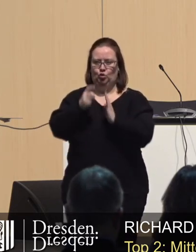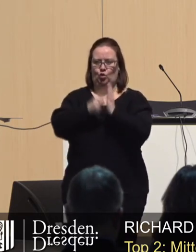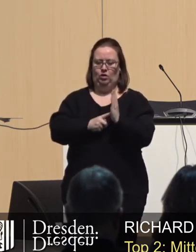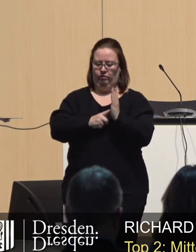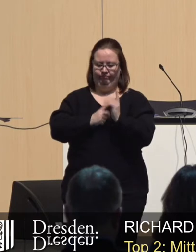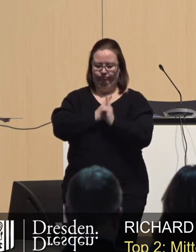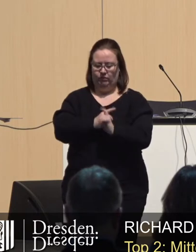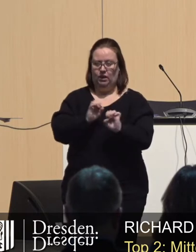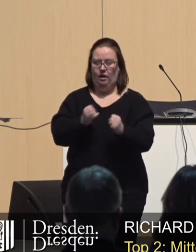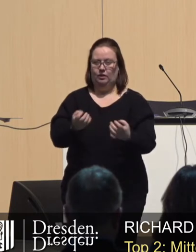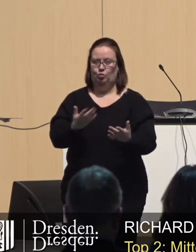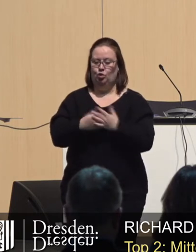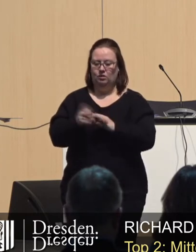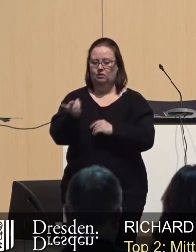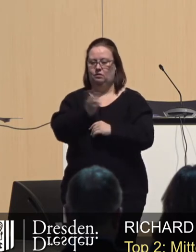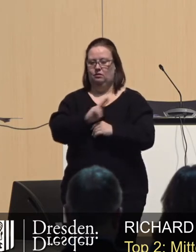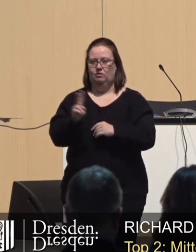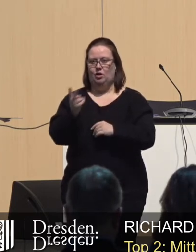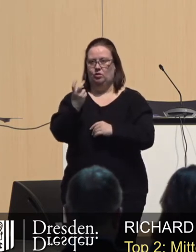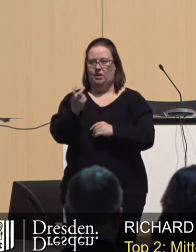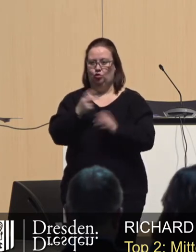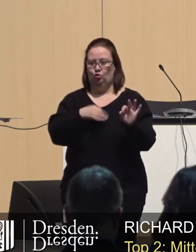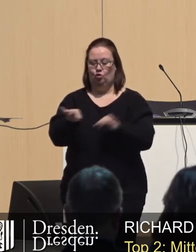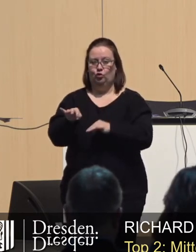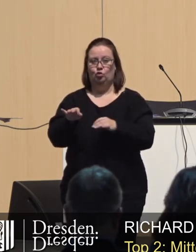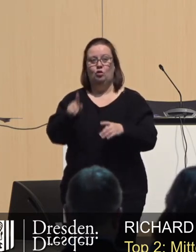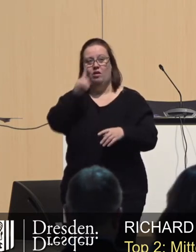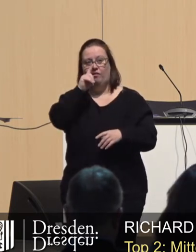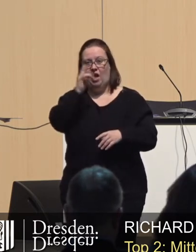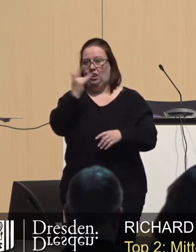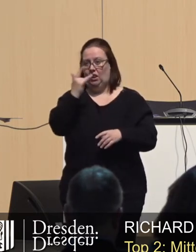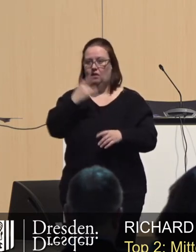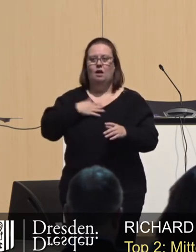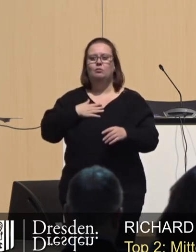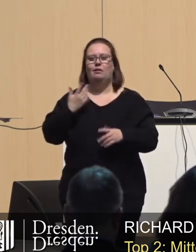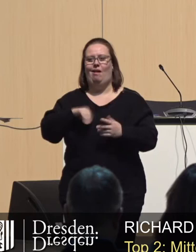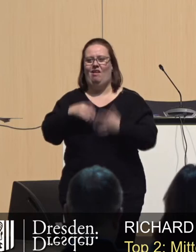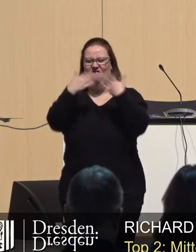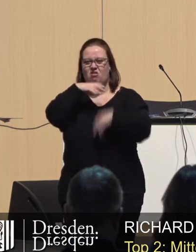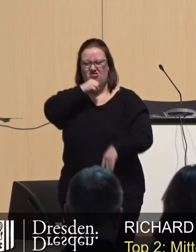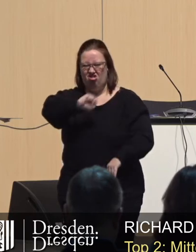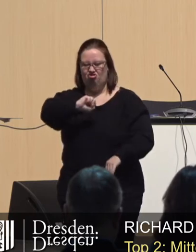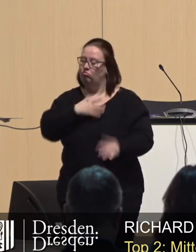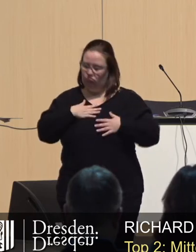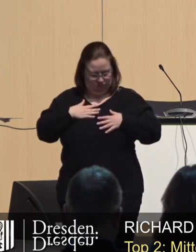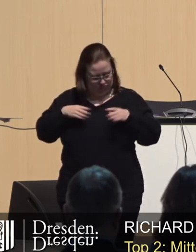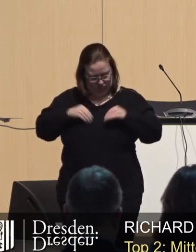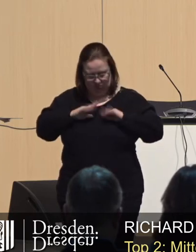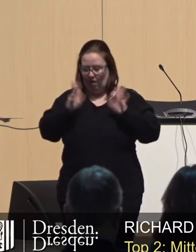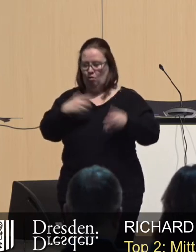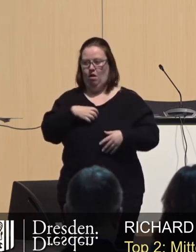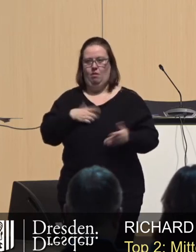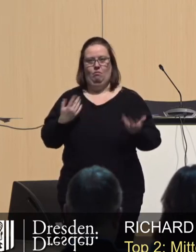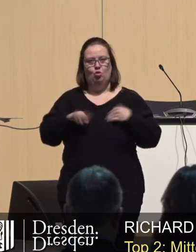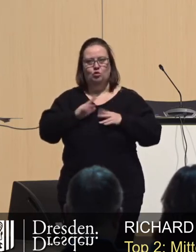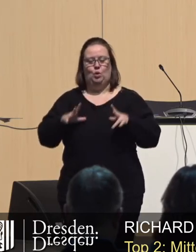können, dass sie im Jahr 2020 stattfinden. Und nennen Sie mich dann gern den Grinch, das bin ich durchaus bereit zu akzeptieren im